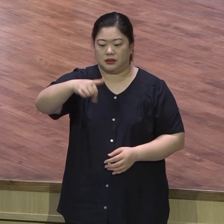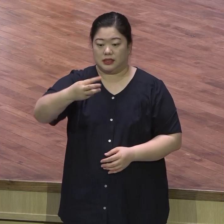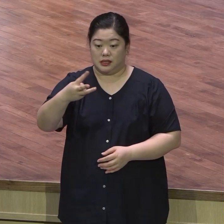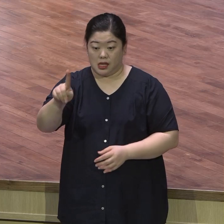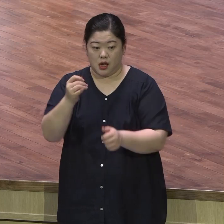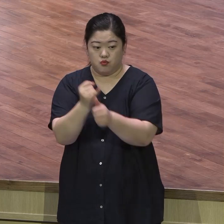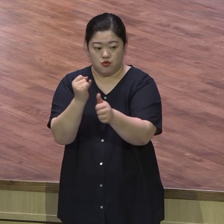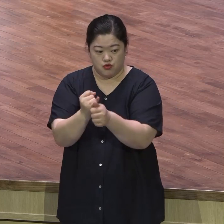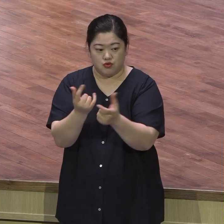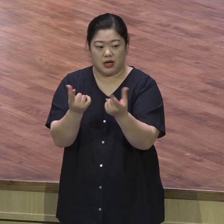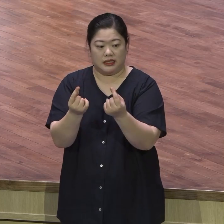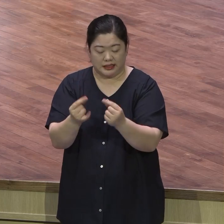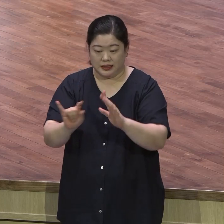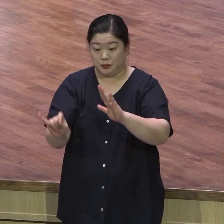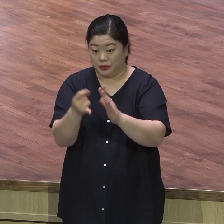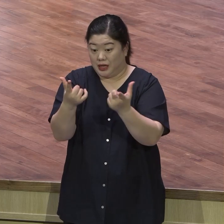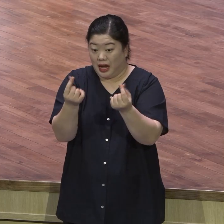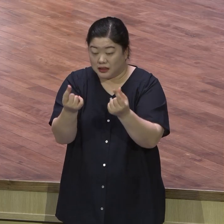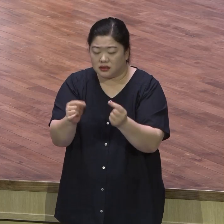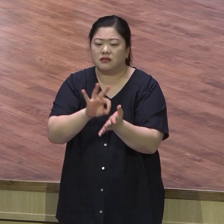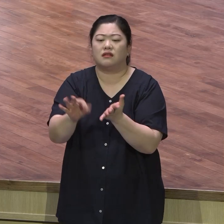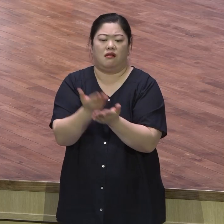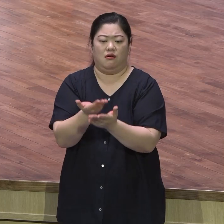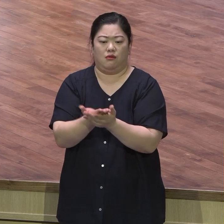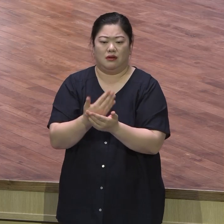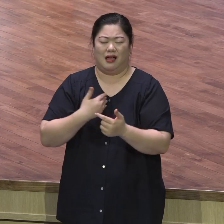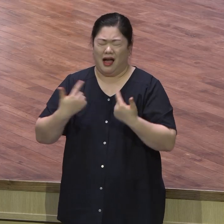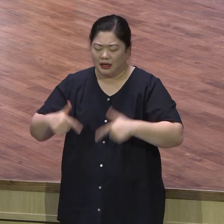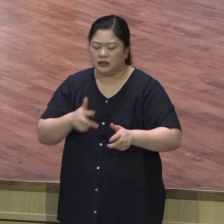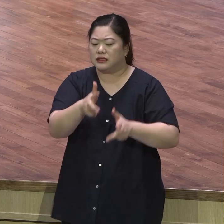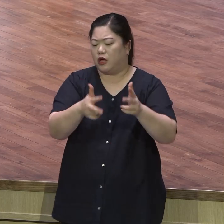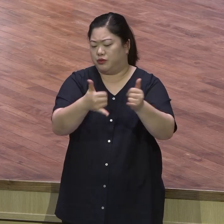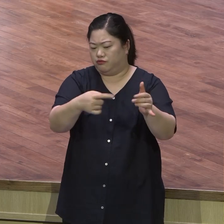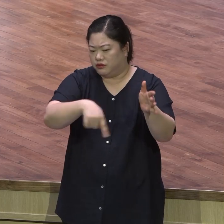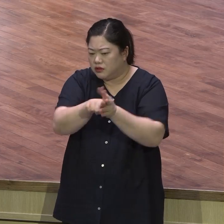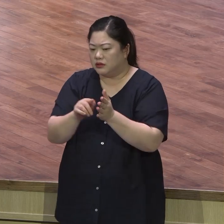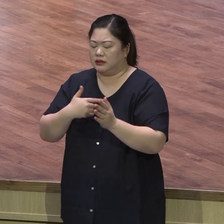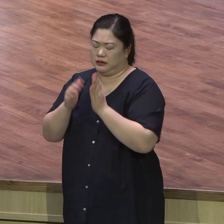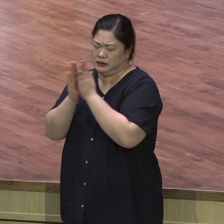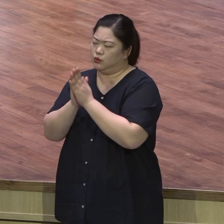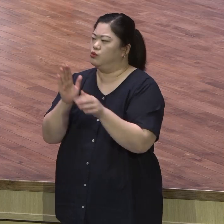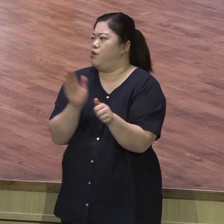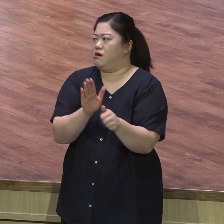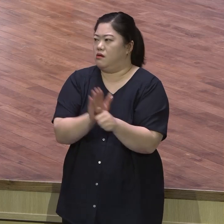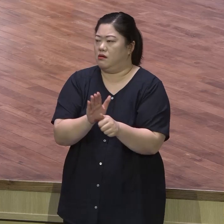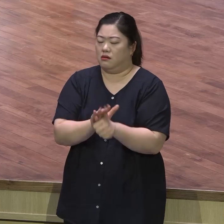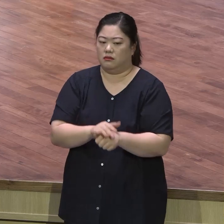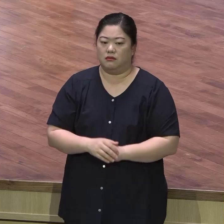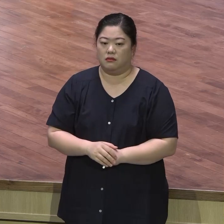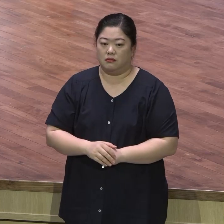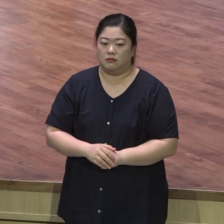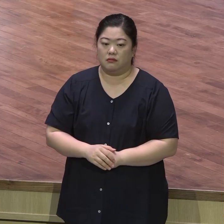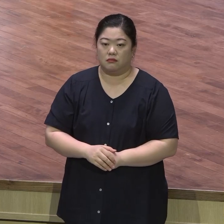약속했거든요. 금세 백배를 받고 금세 백배를 받고 내세 영생 얻지 못할 자가 없다였으니까